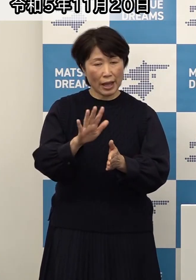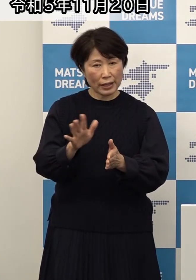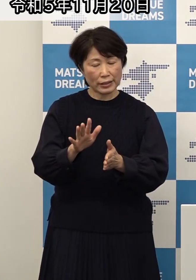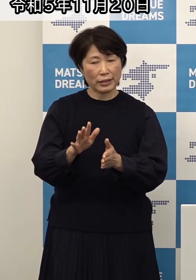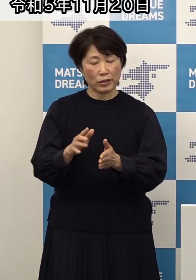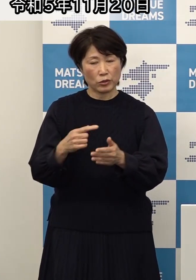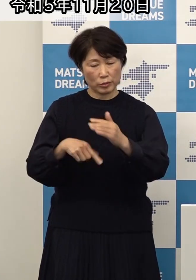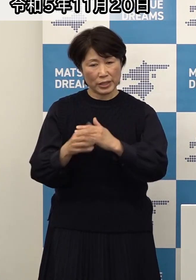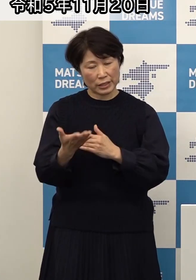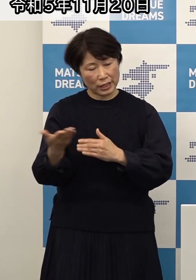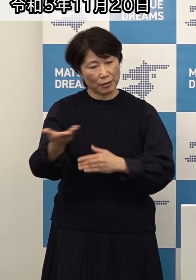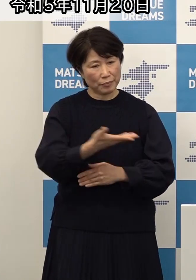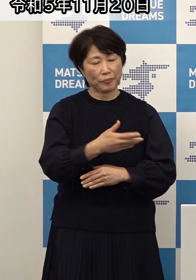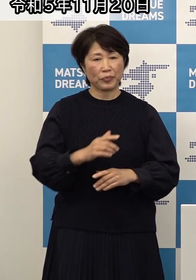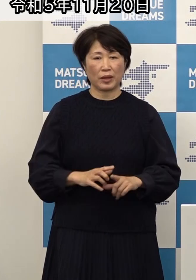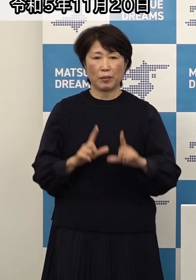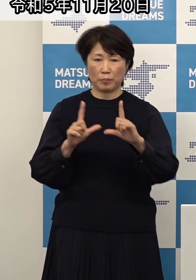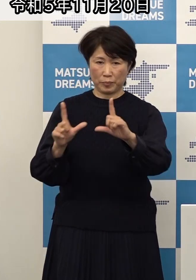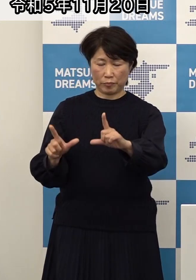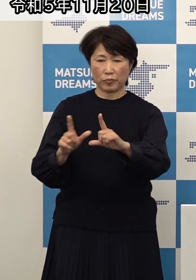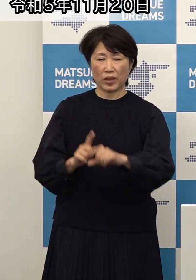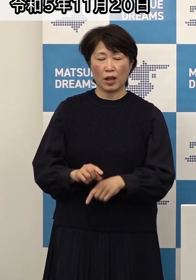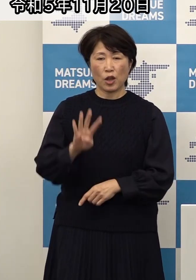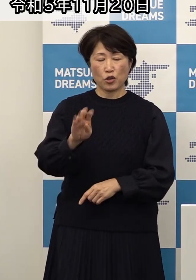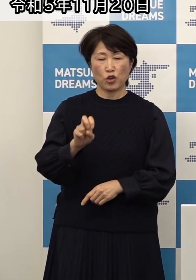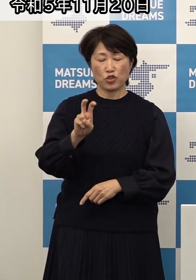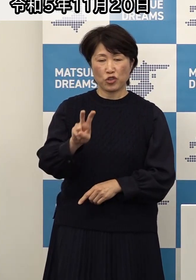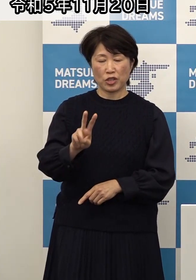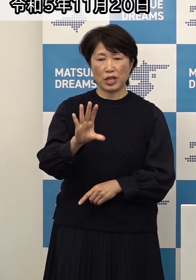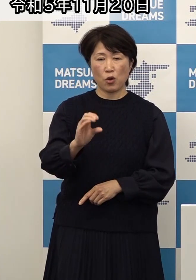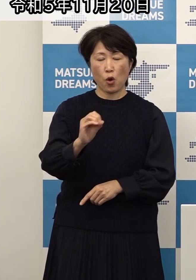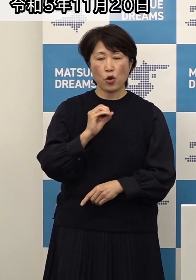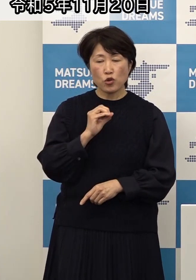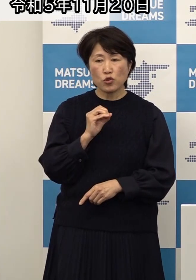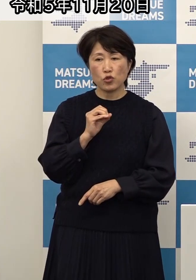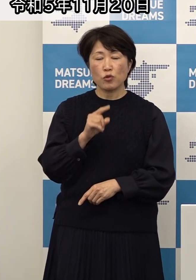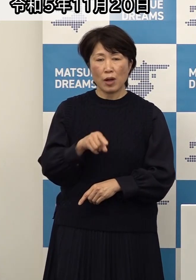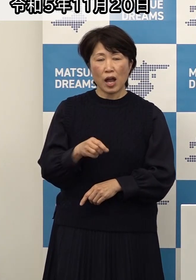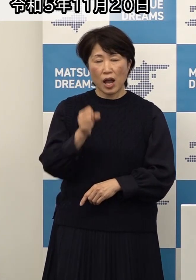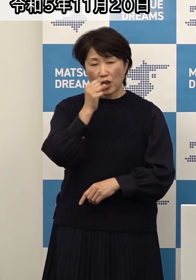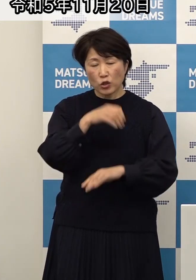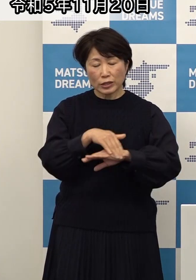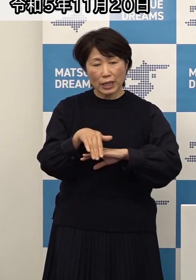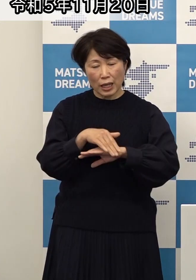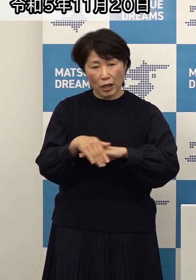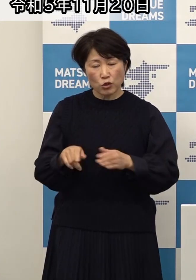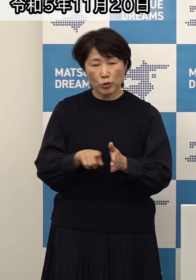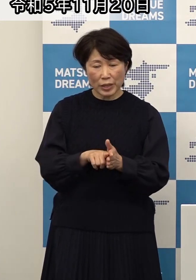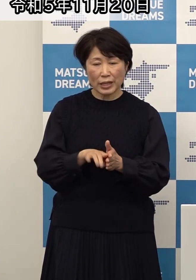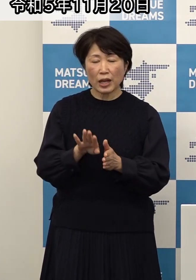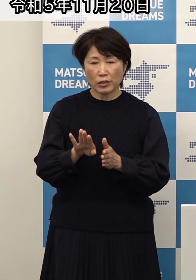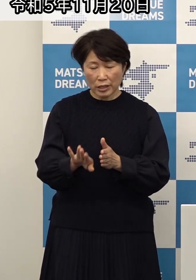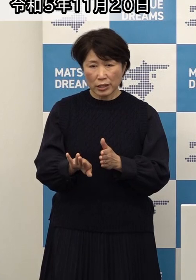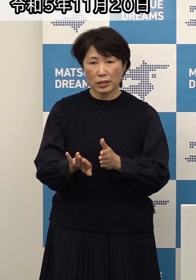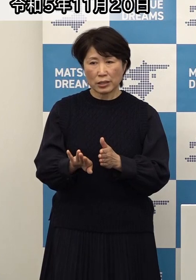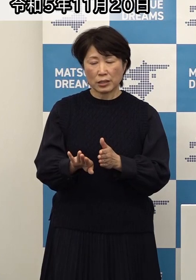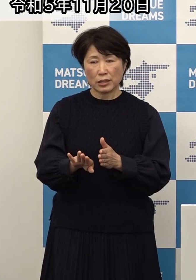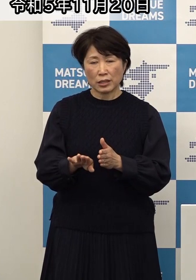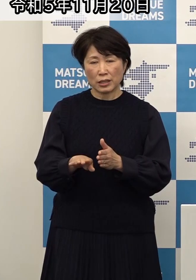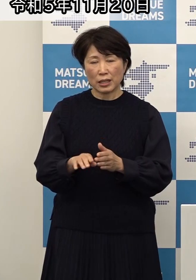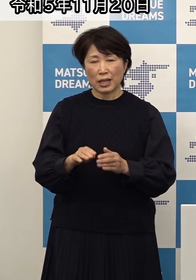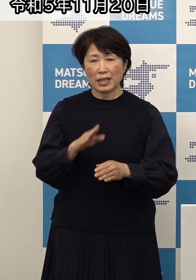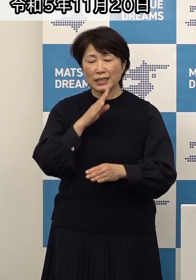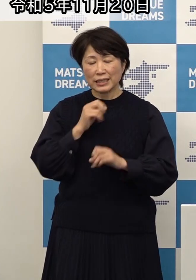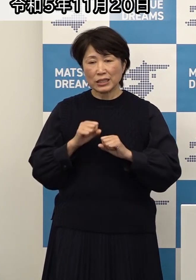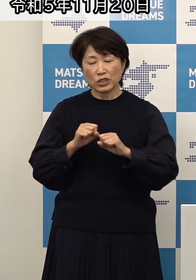上させていただいておりまして、42億となります。 予算の執行自体は来年以降だ。 おっしゃる通りです。そうです、 わかりました。